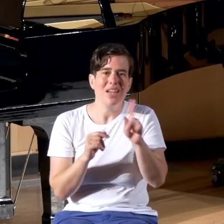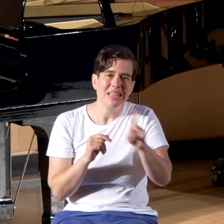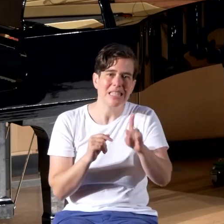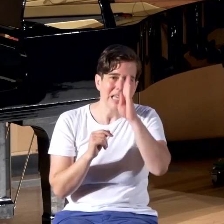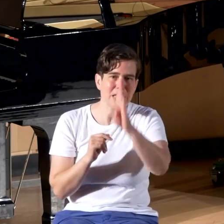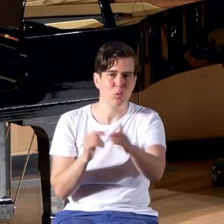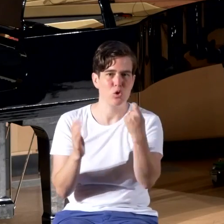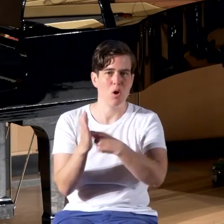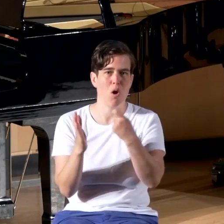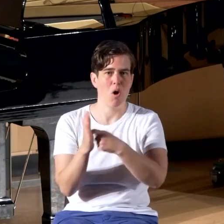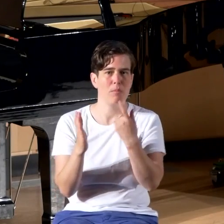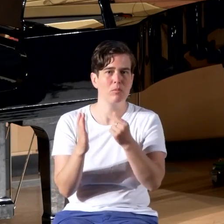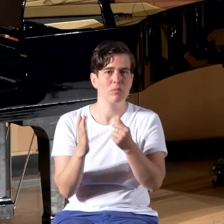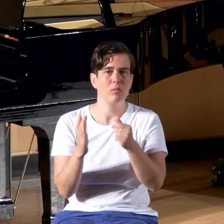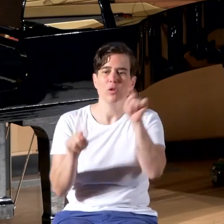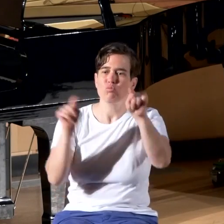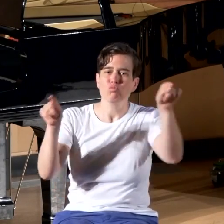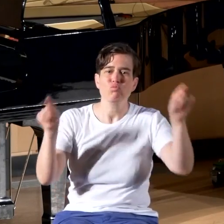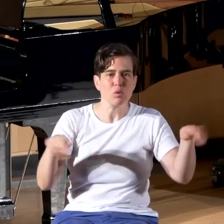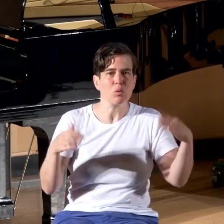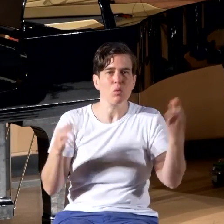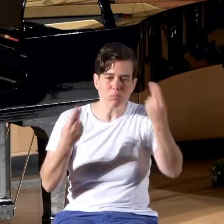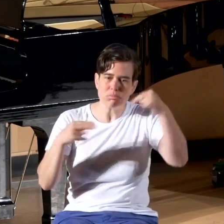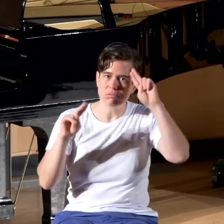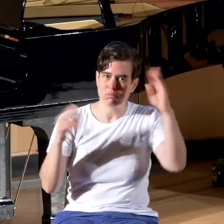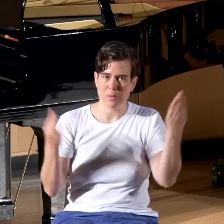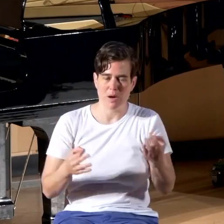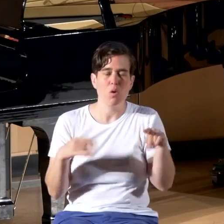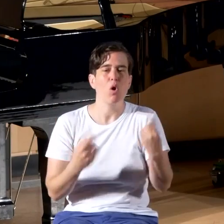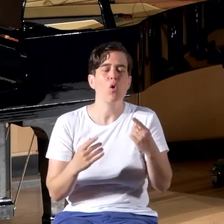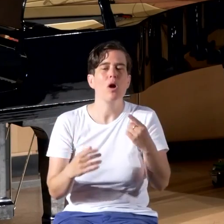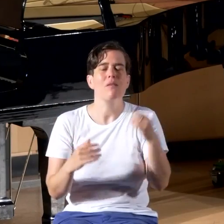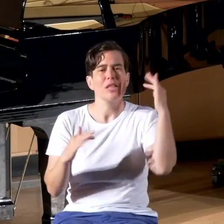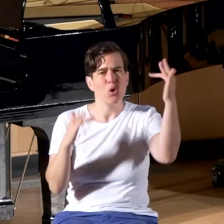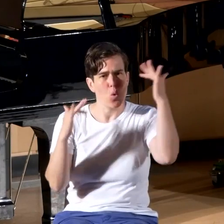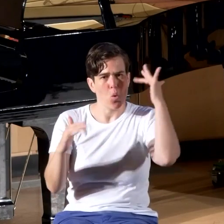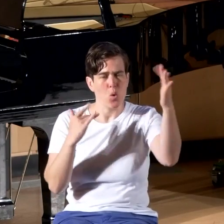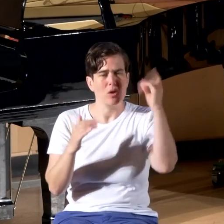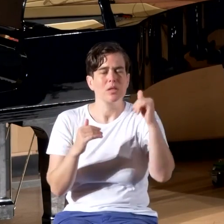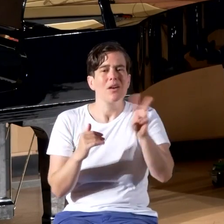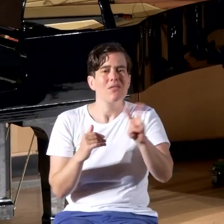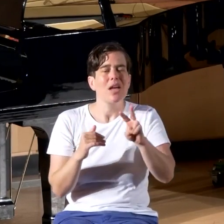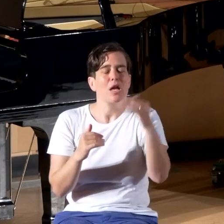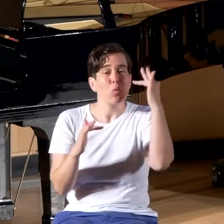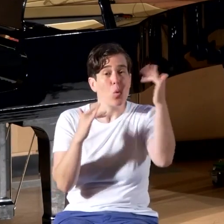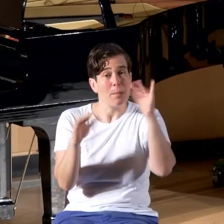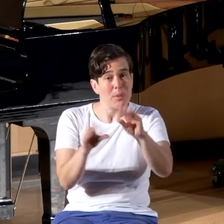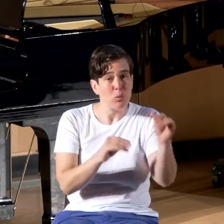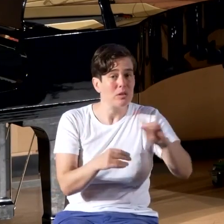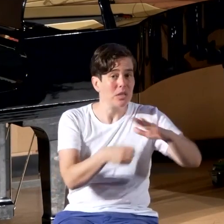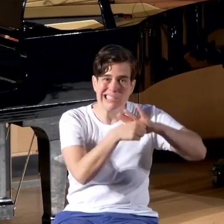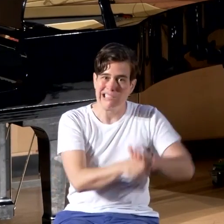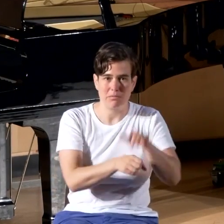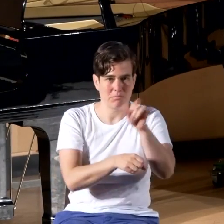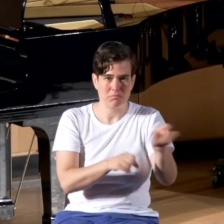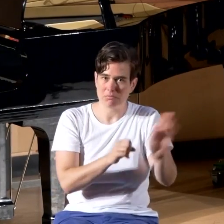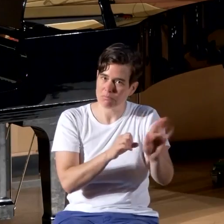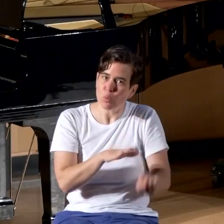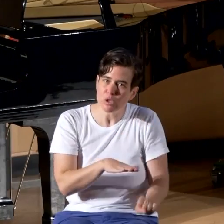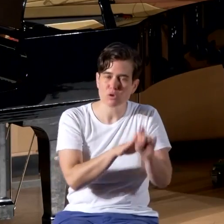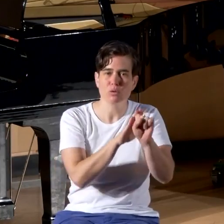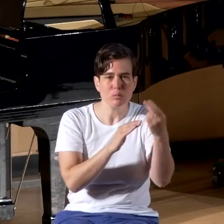Norm entsprechen. Wir brauchen eine Drogenpolitik, die Konsumierende nicht verfolgt, bestraft und ächtet, sondern ihnen